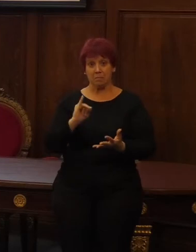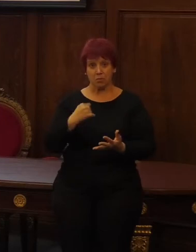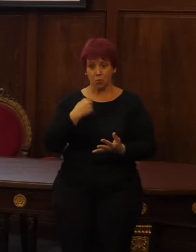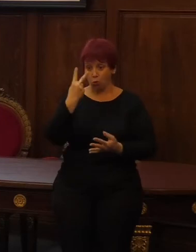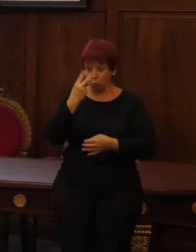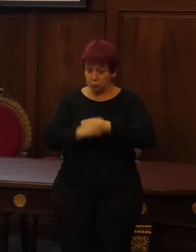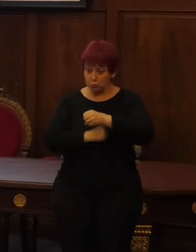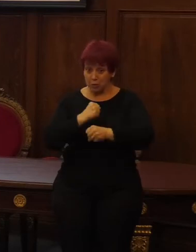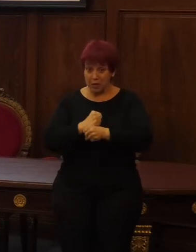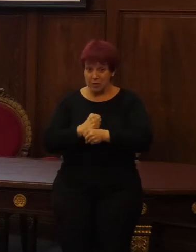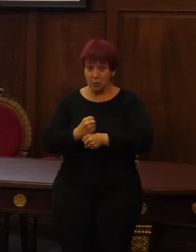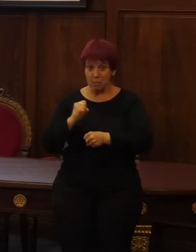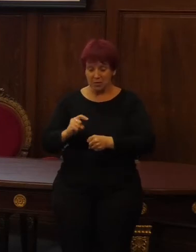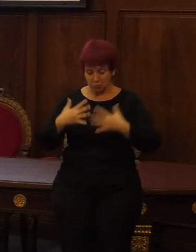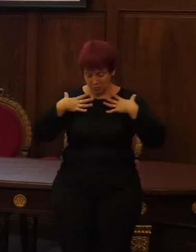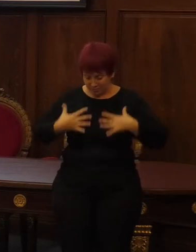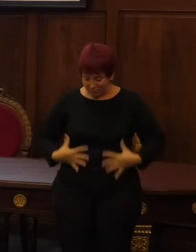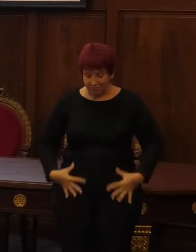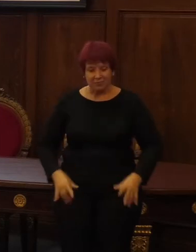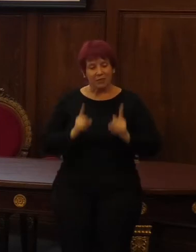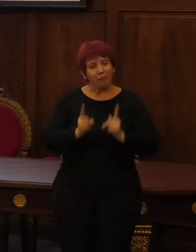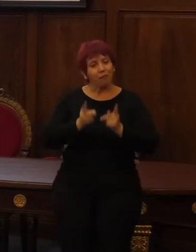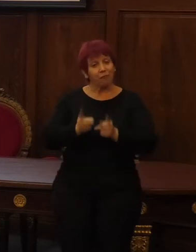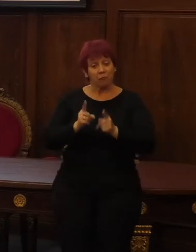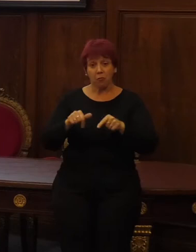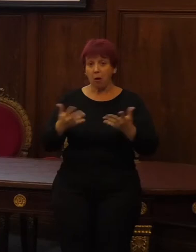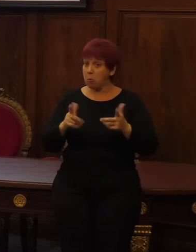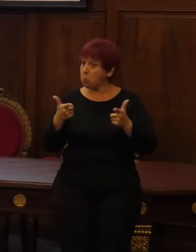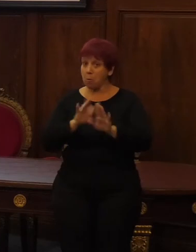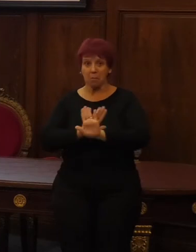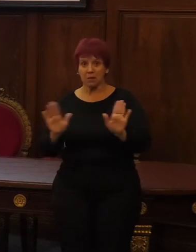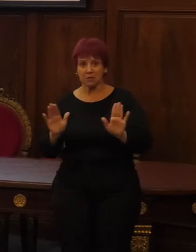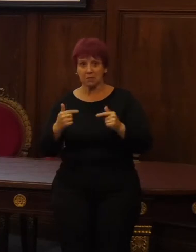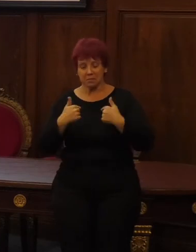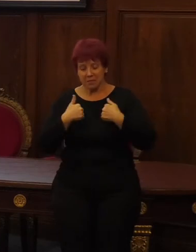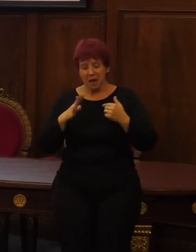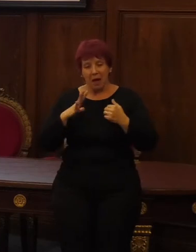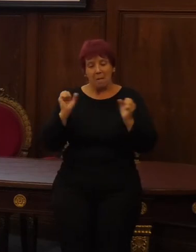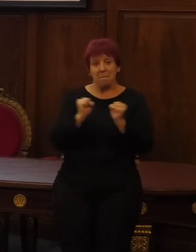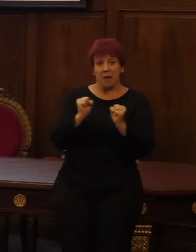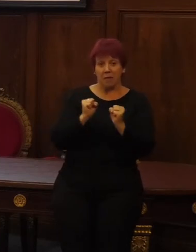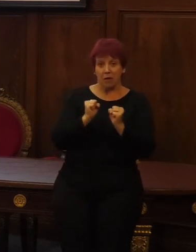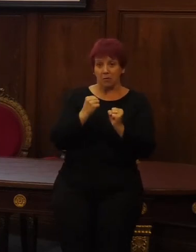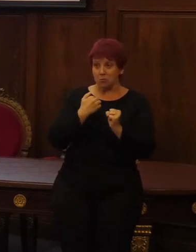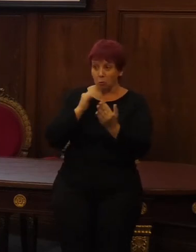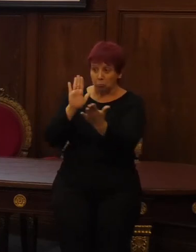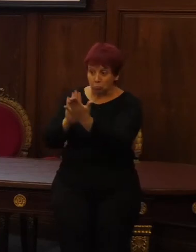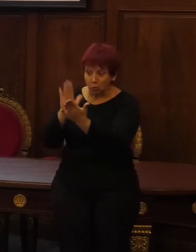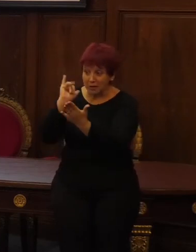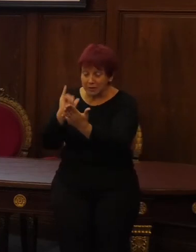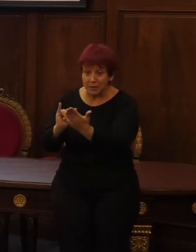Desde mis dos años con ese mameluco y ahora sin él, y yo tenía miedo de que si lo